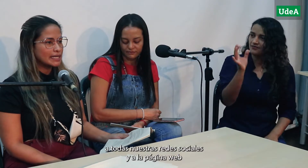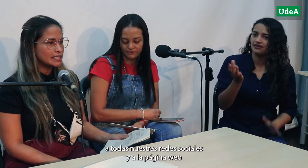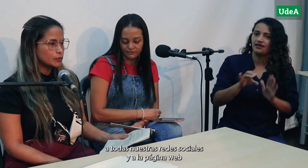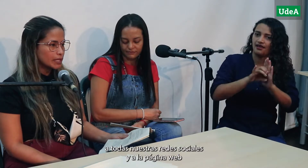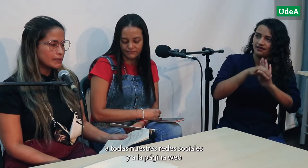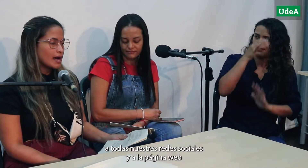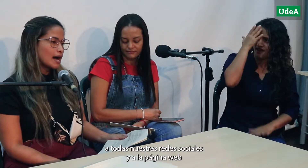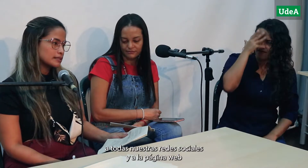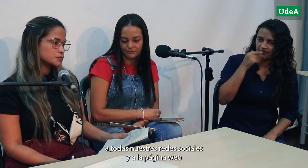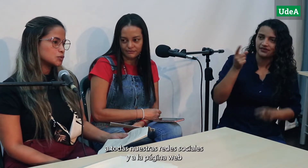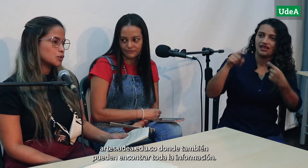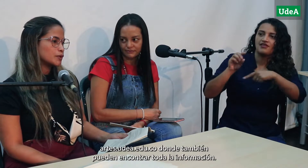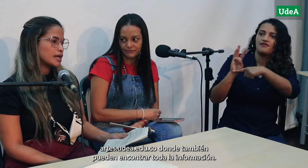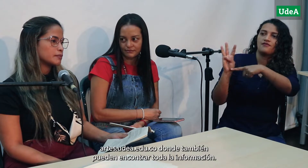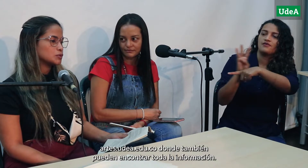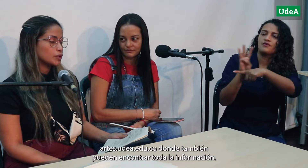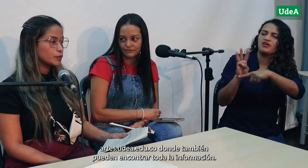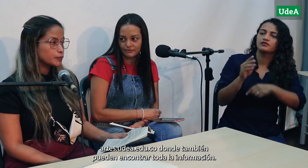la página web